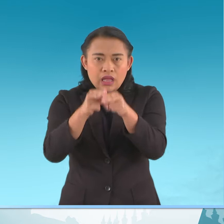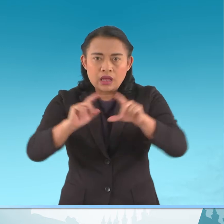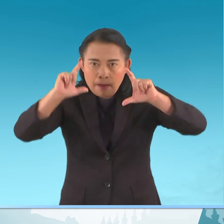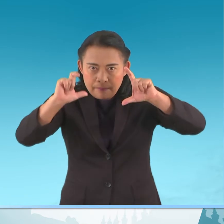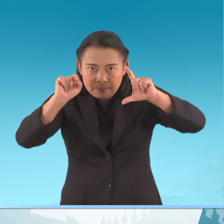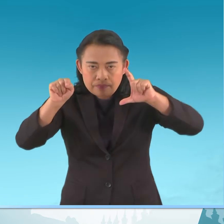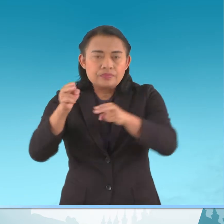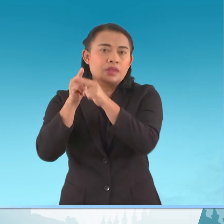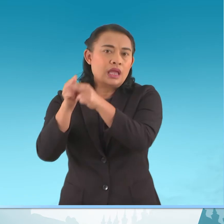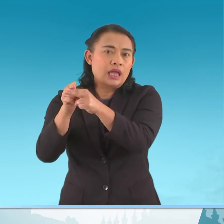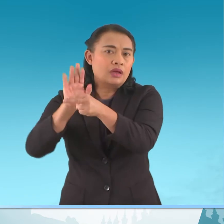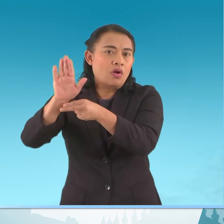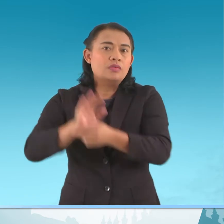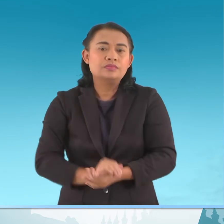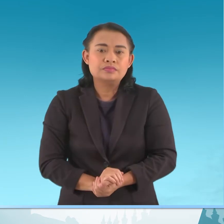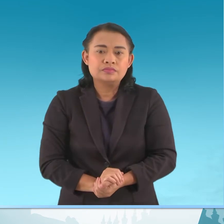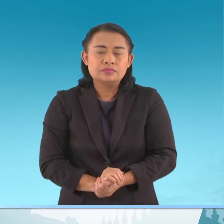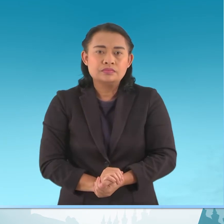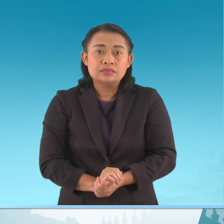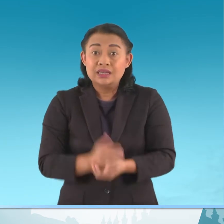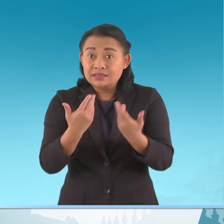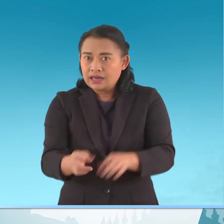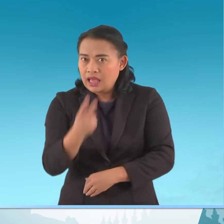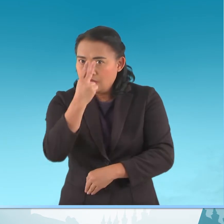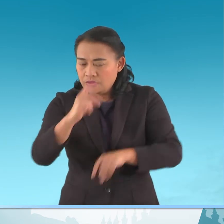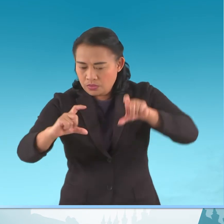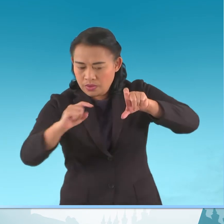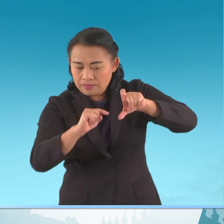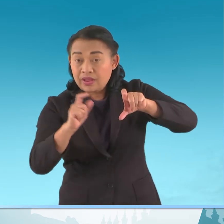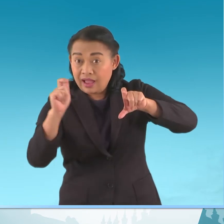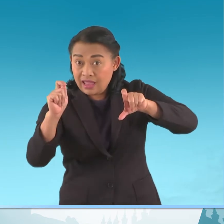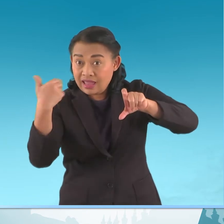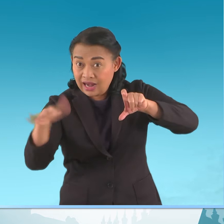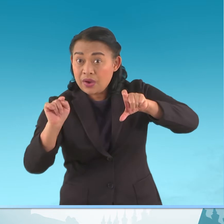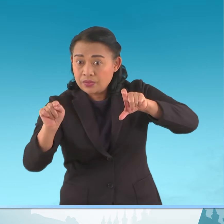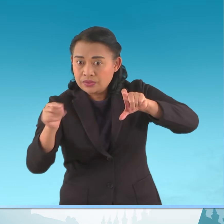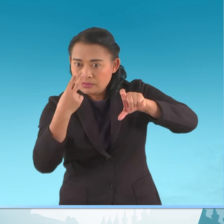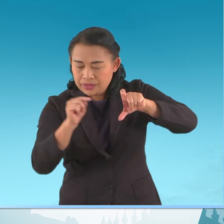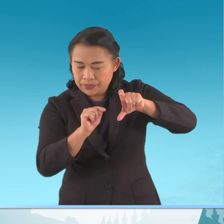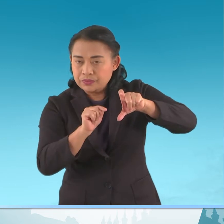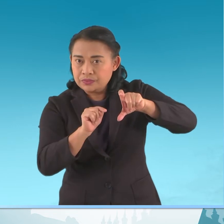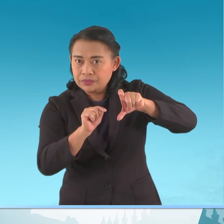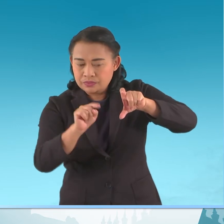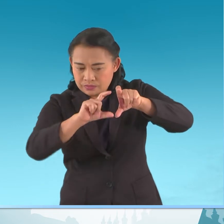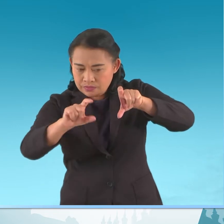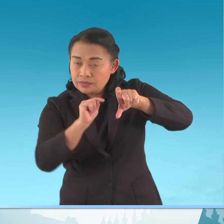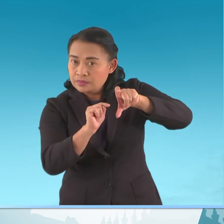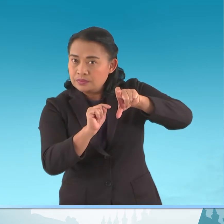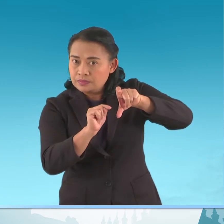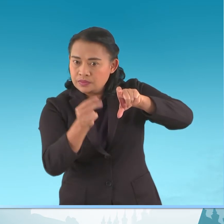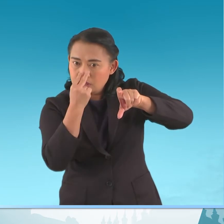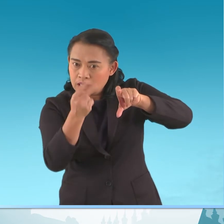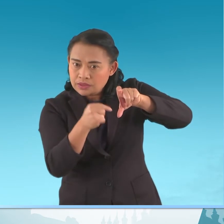นะครับส่วนชะตาSpeedปล่อยให้กล้องจัดการยังพอรับบทบท aPopหนังเกตที่จอนะครับเดี๋ยวผมปิดไฮวิว